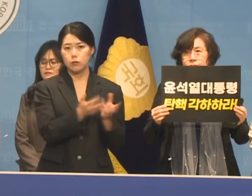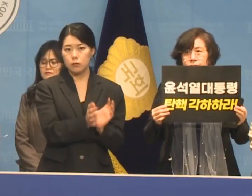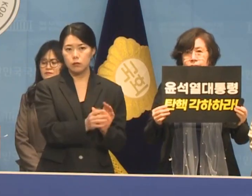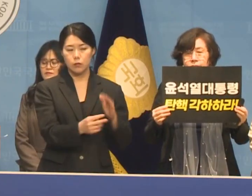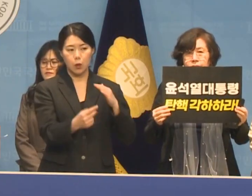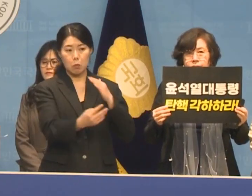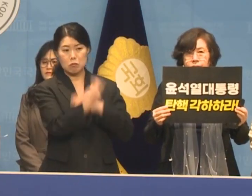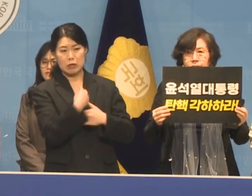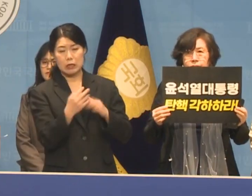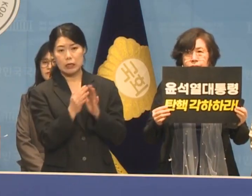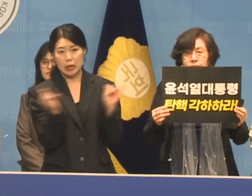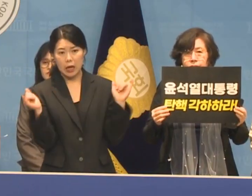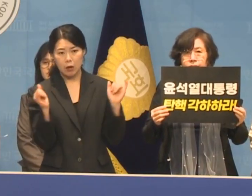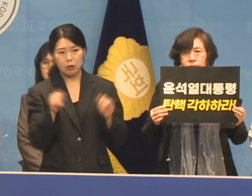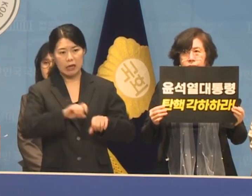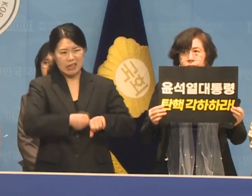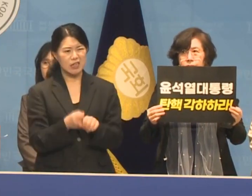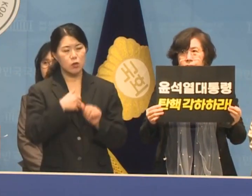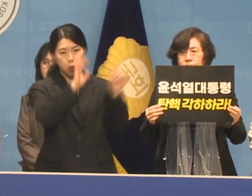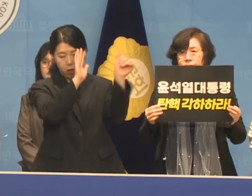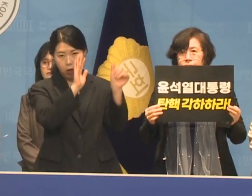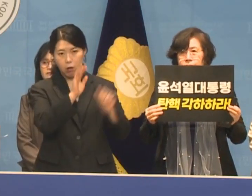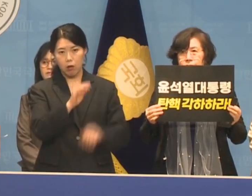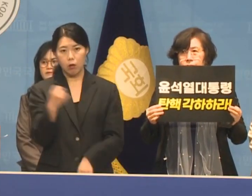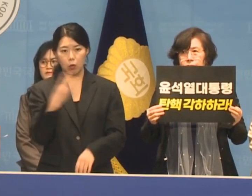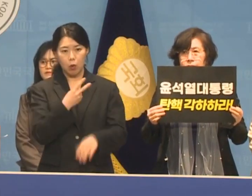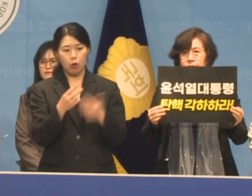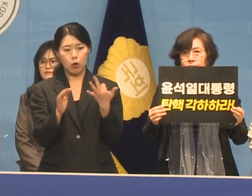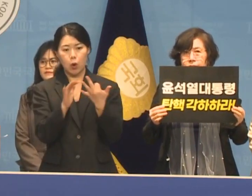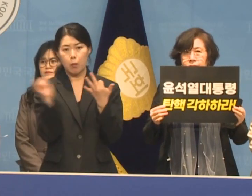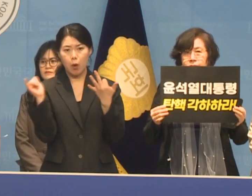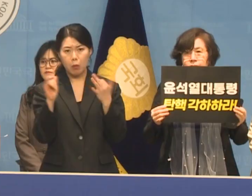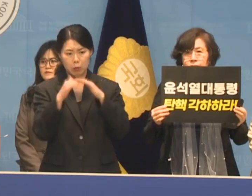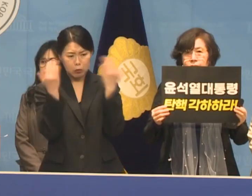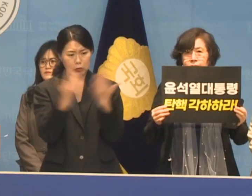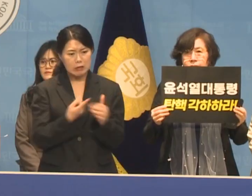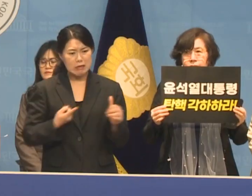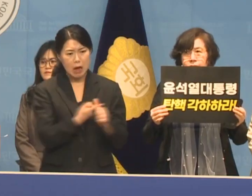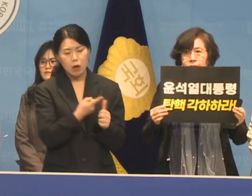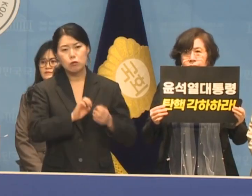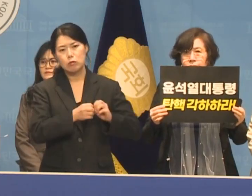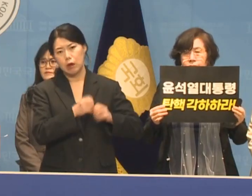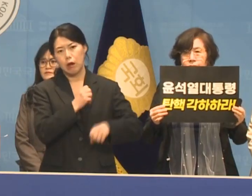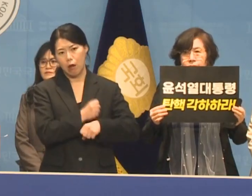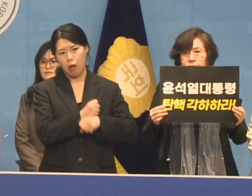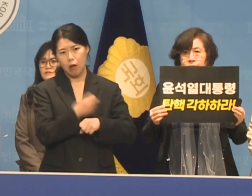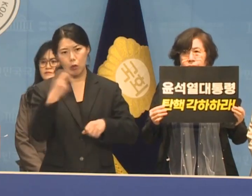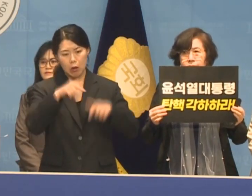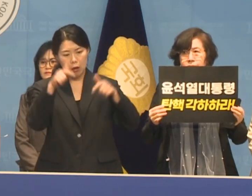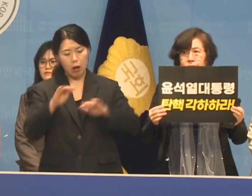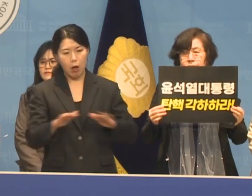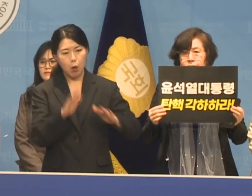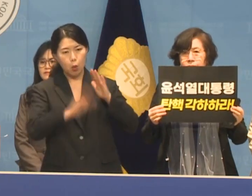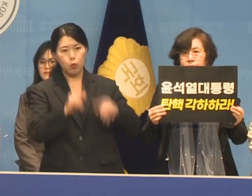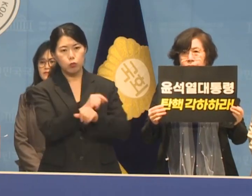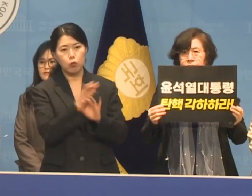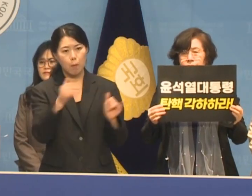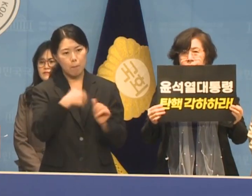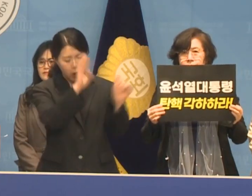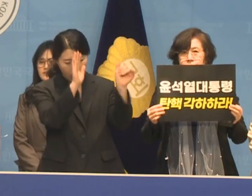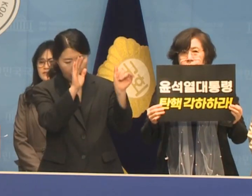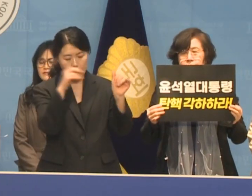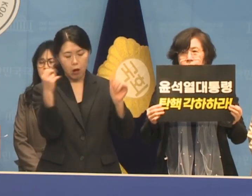탈북 어민 강제 북송, 19명 살인 조작, 서해 공무원 월북 조작 사건을